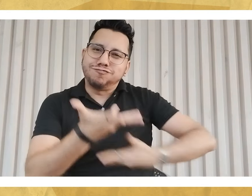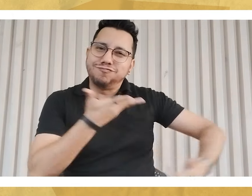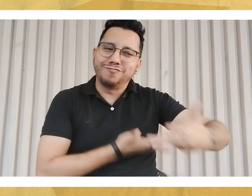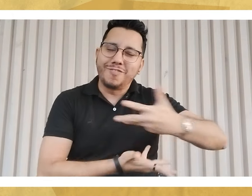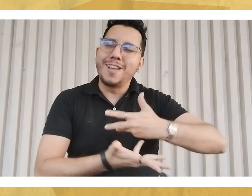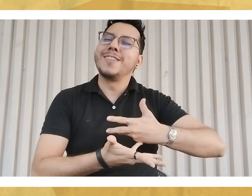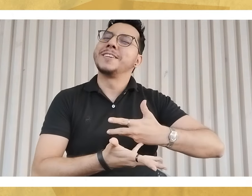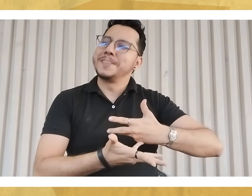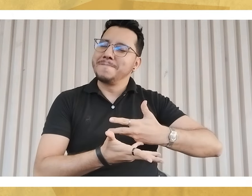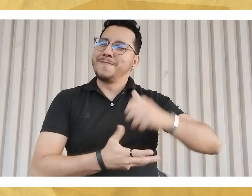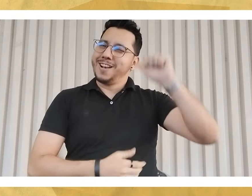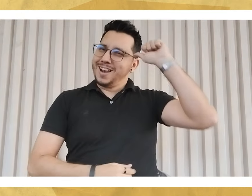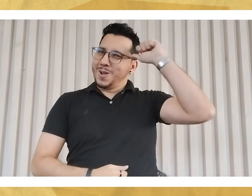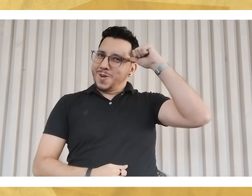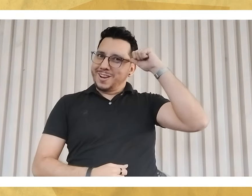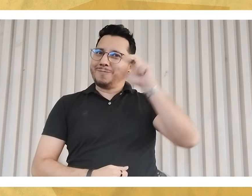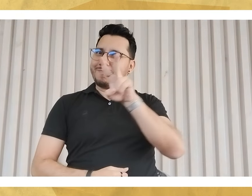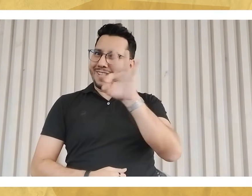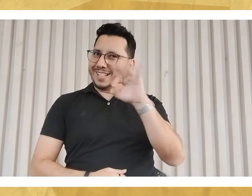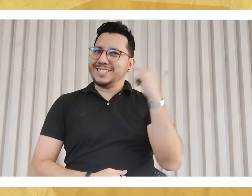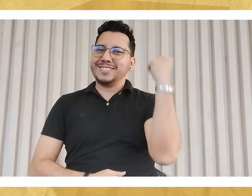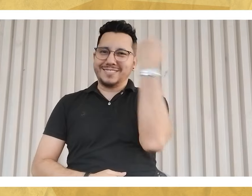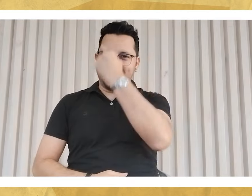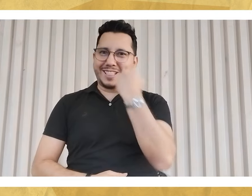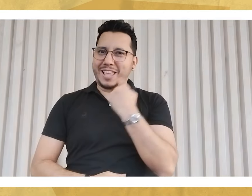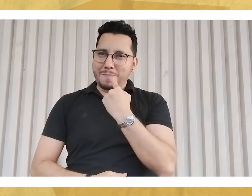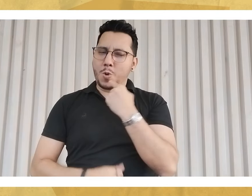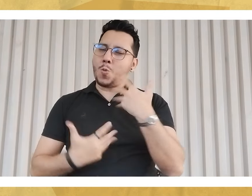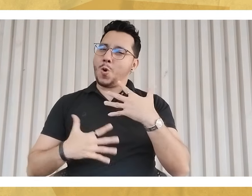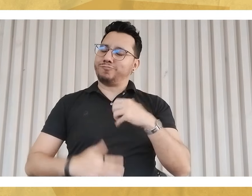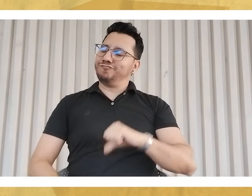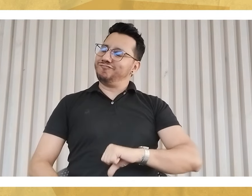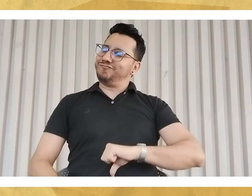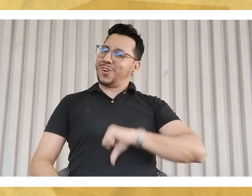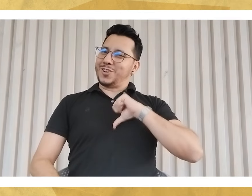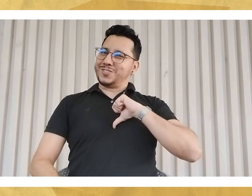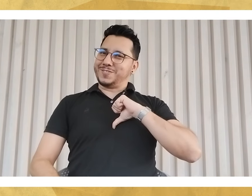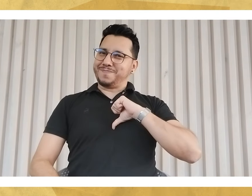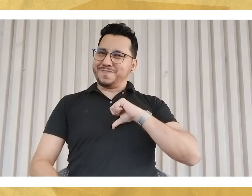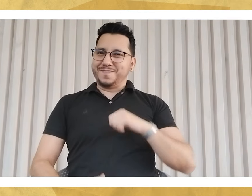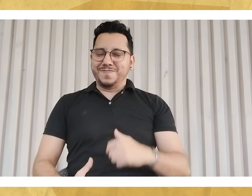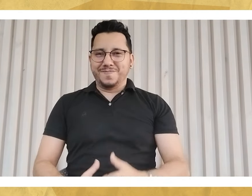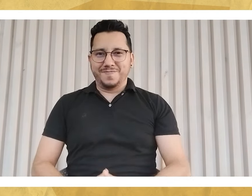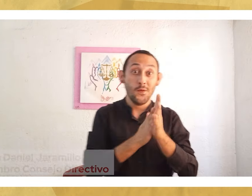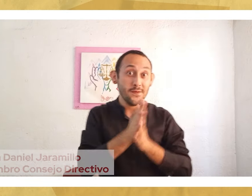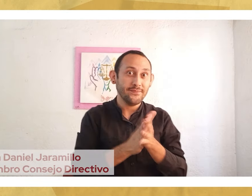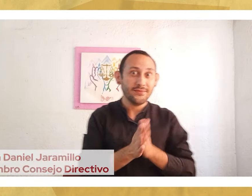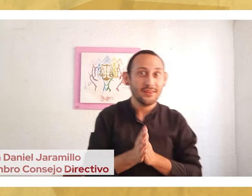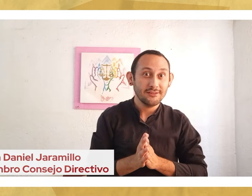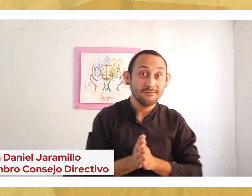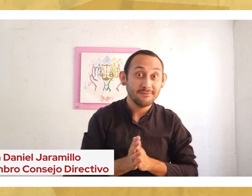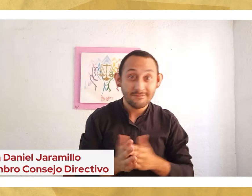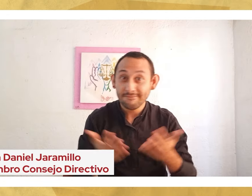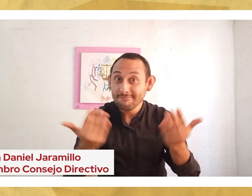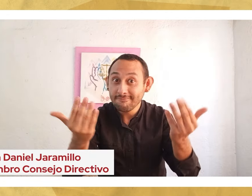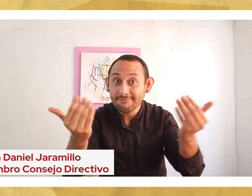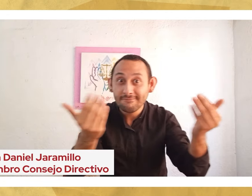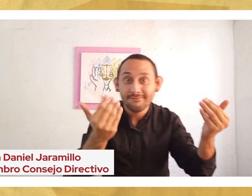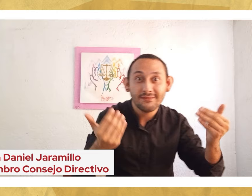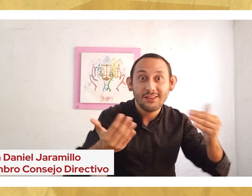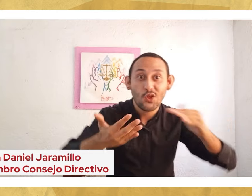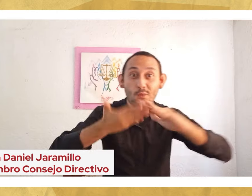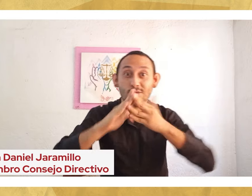lengua que compartimos Y esto es lo que recordamos el 23 de septiembre Y de lo cual nos sentimos muy orgullosos